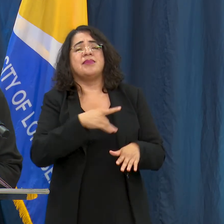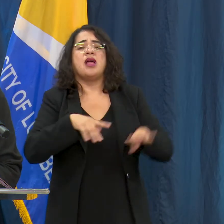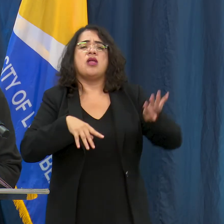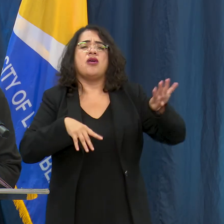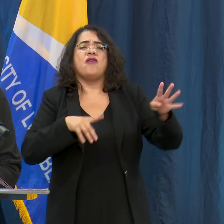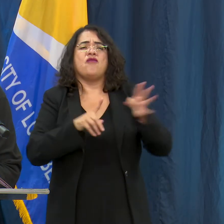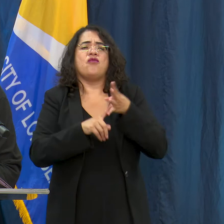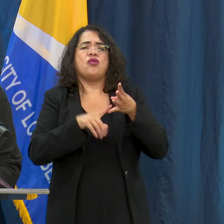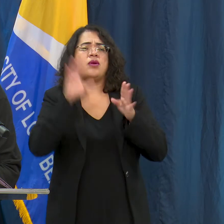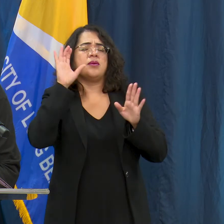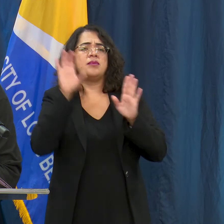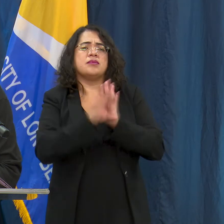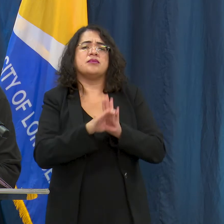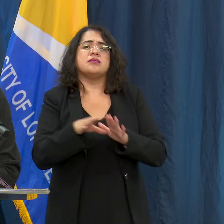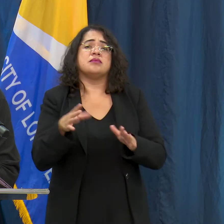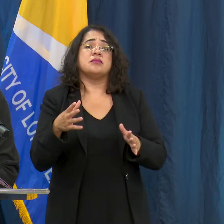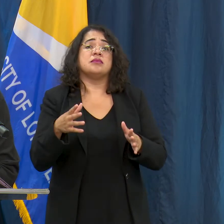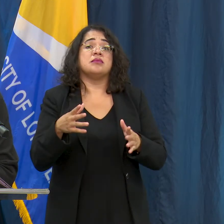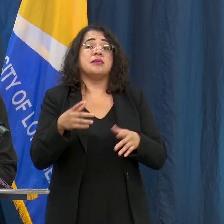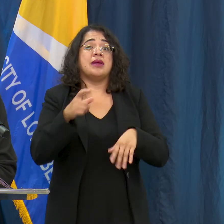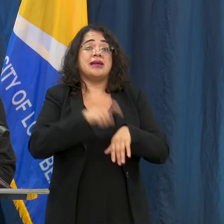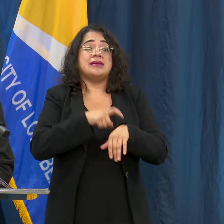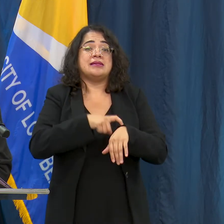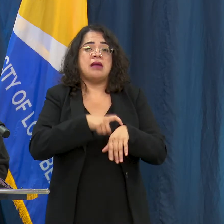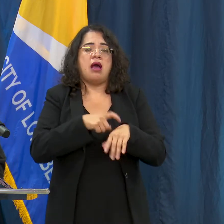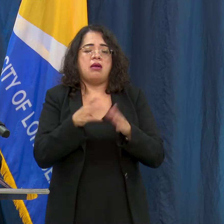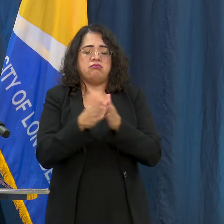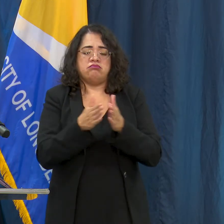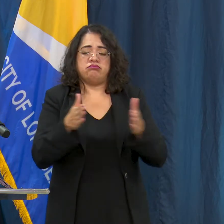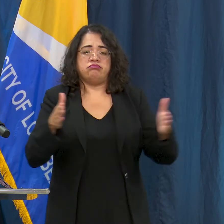enseñó hospitalizaciones a lo largo del tiempo.